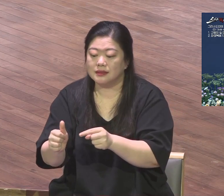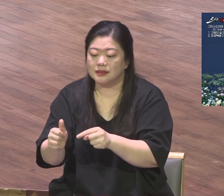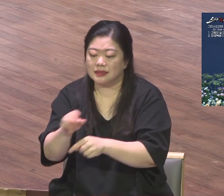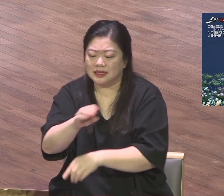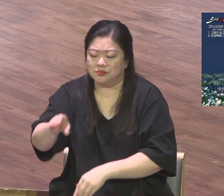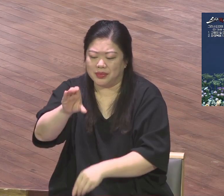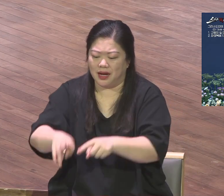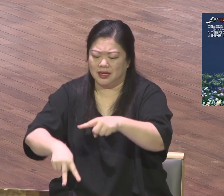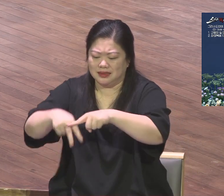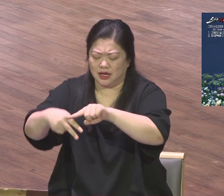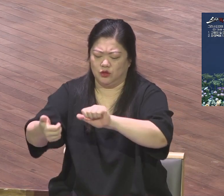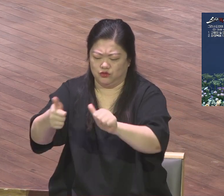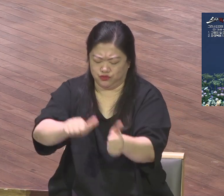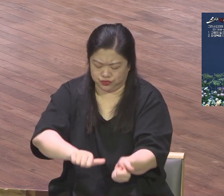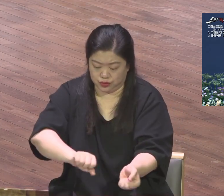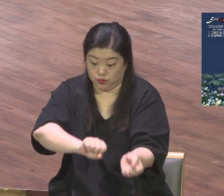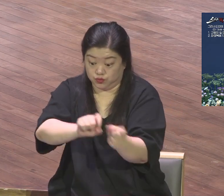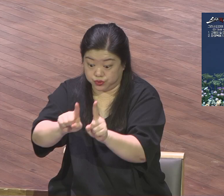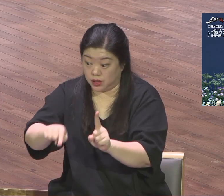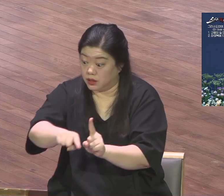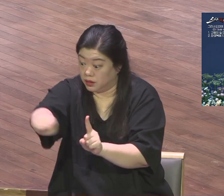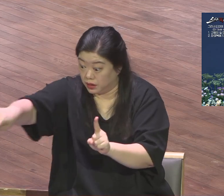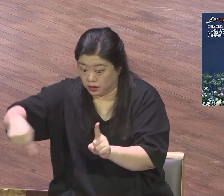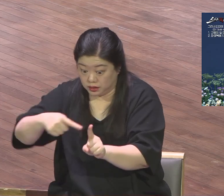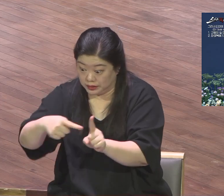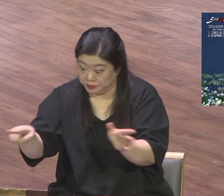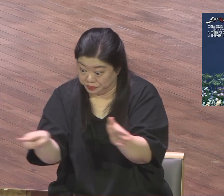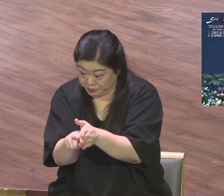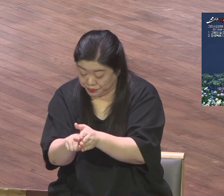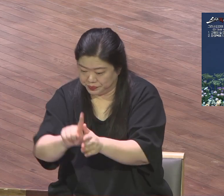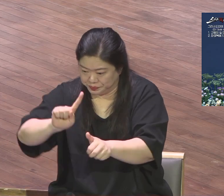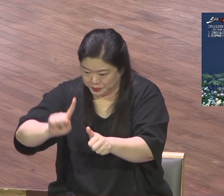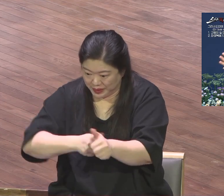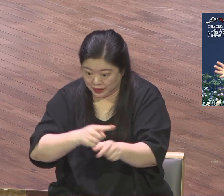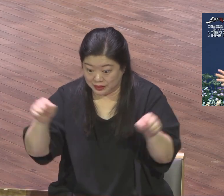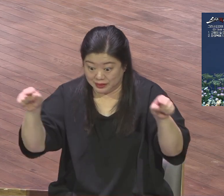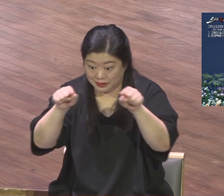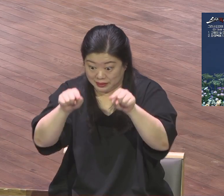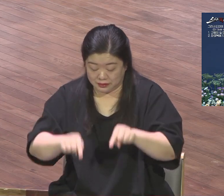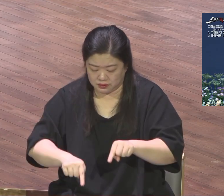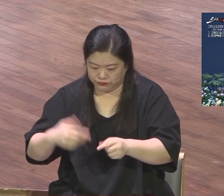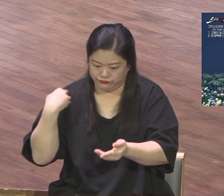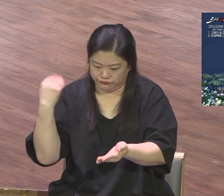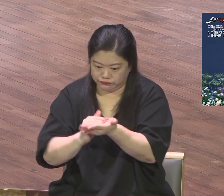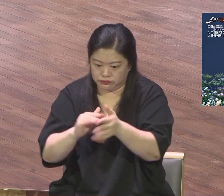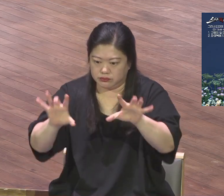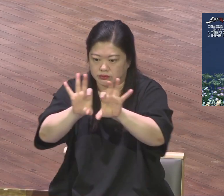부활하셔서 그리스도의 직분을 완성하셨습니다. 십자가를 완성을 하시고요.